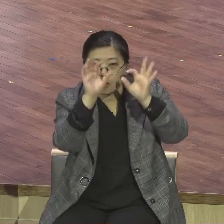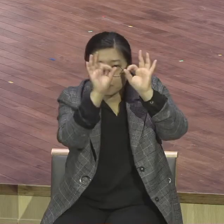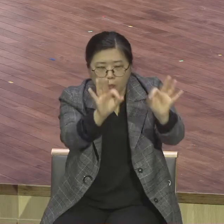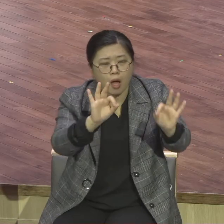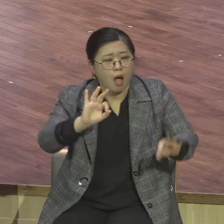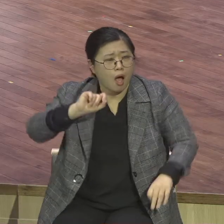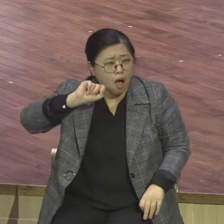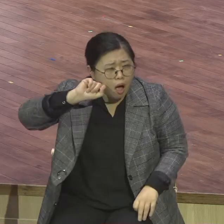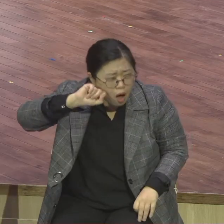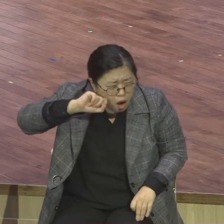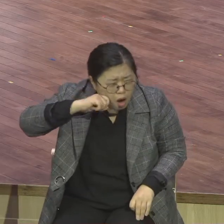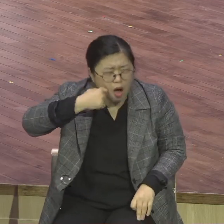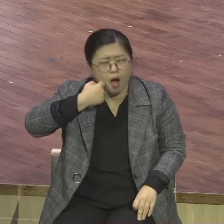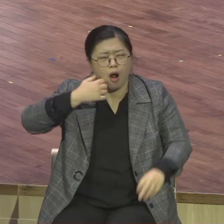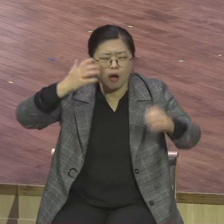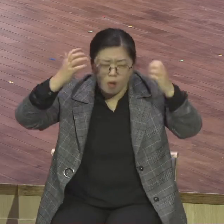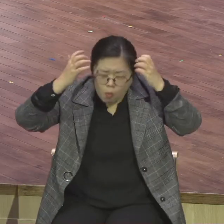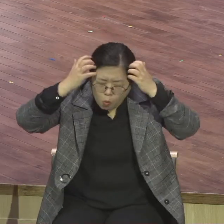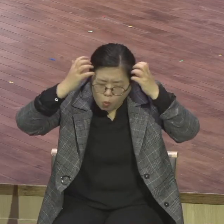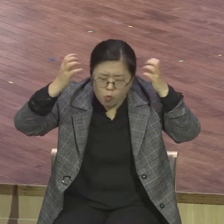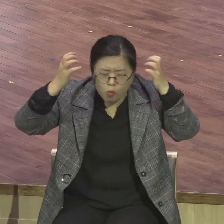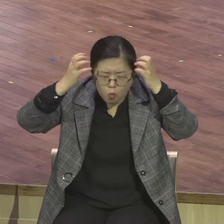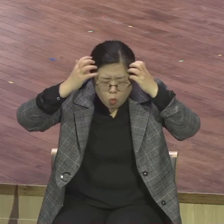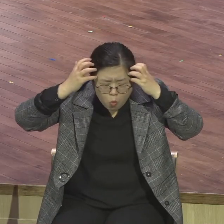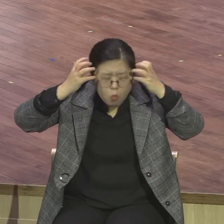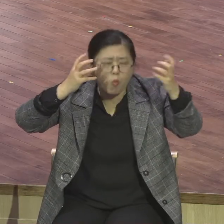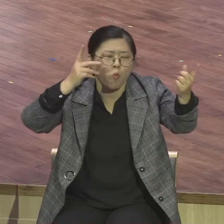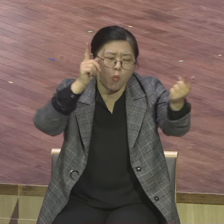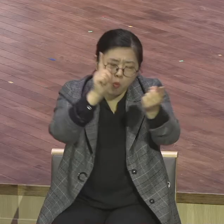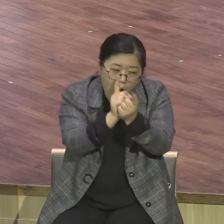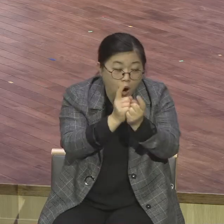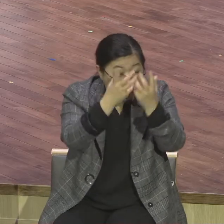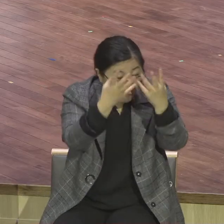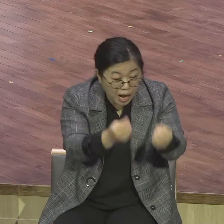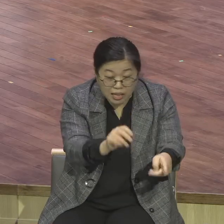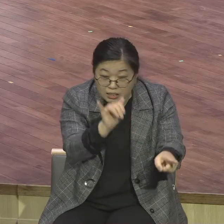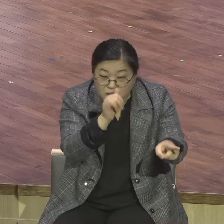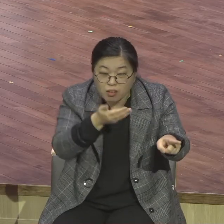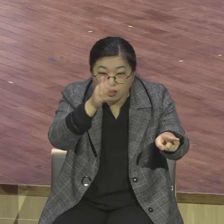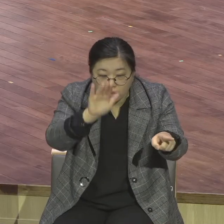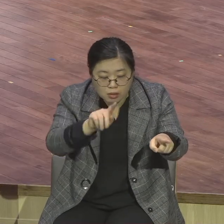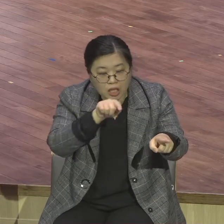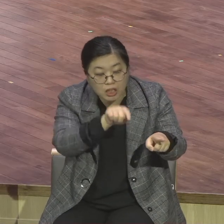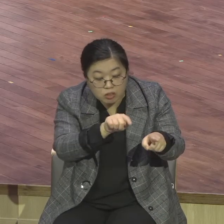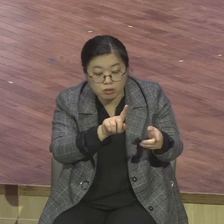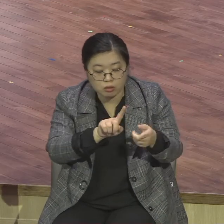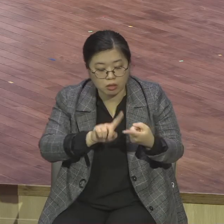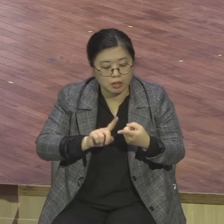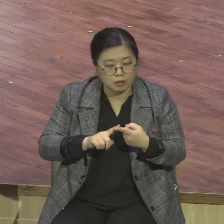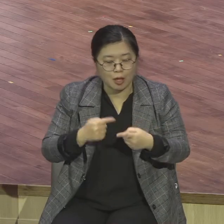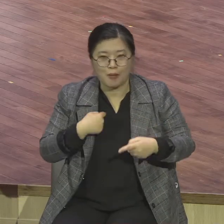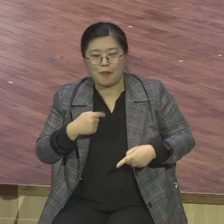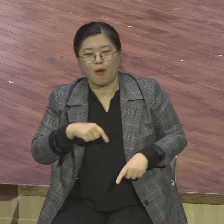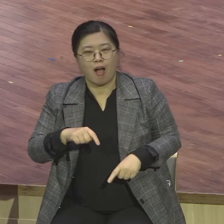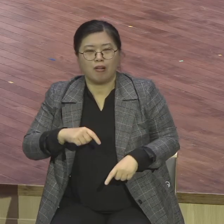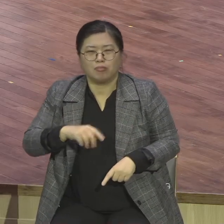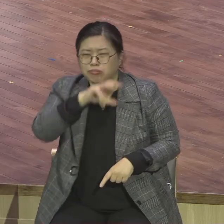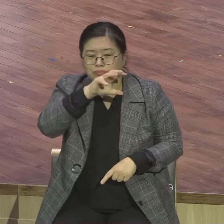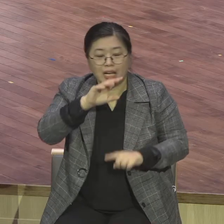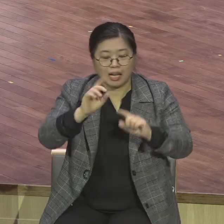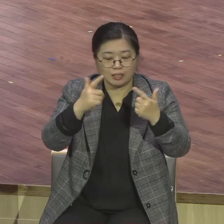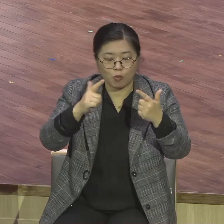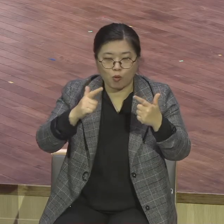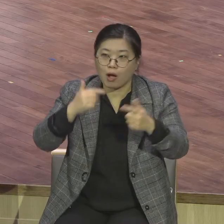어려움. 사느냐 죽느냐 이런 시험이죠. 하나님은 이런 시험을 하셨다니까요. 막 사자굴 속에 벌불 속에 뭐 그냥